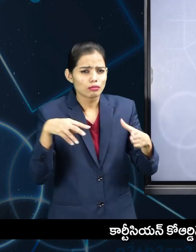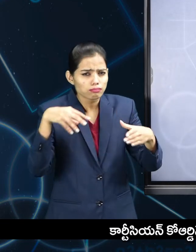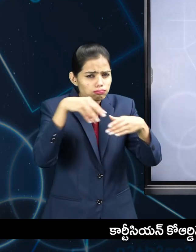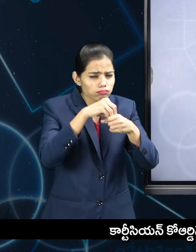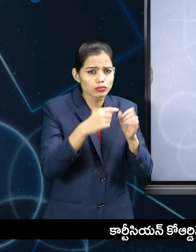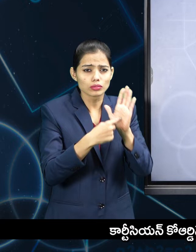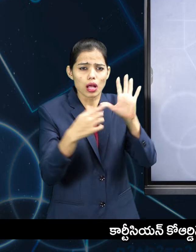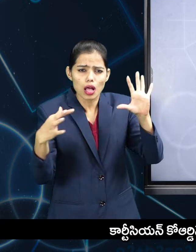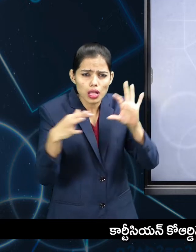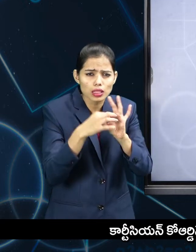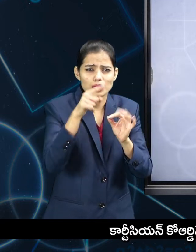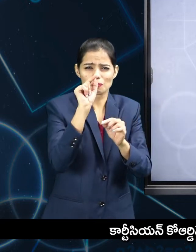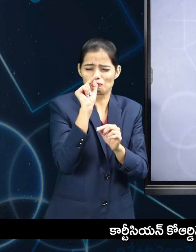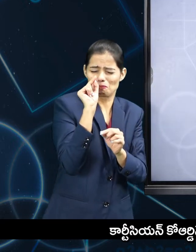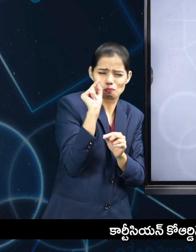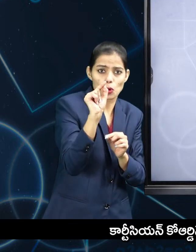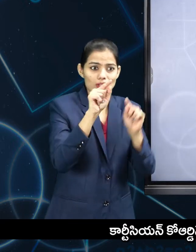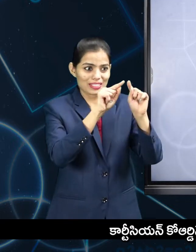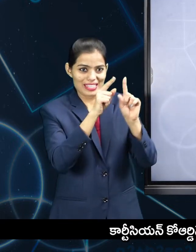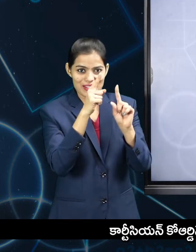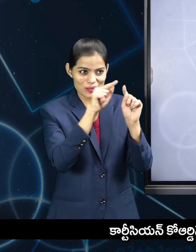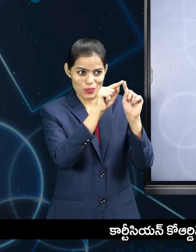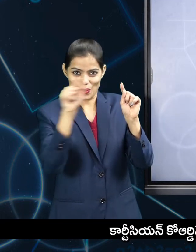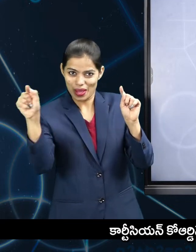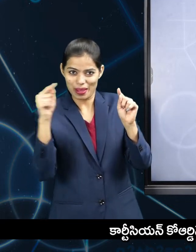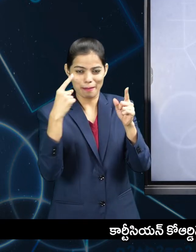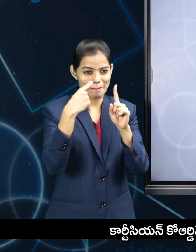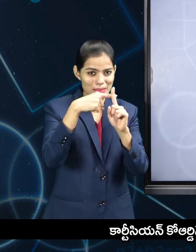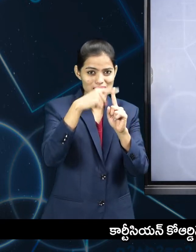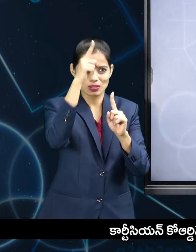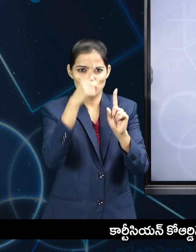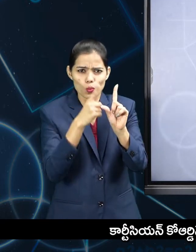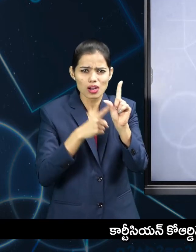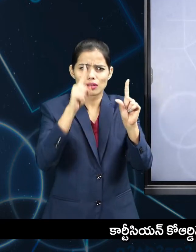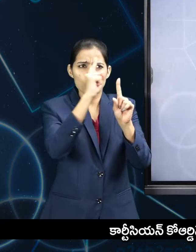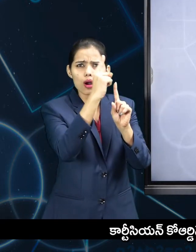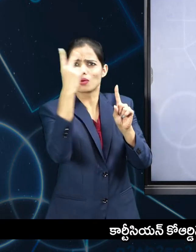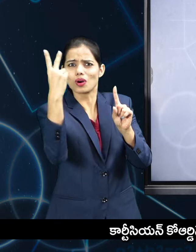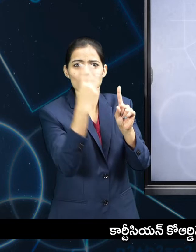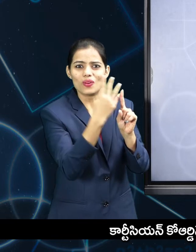కార్టీసియన్ కోఆర్డినేట్ ప్లేన్లో పాయింట్లు మరియు క్వాడ్రాంట్లను గుర్తించండి.